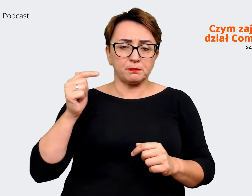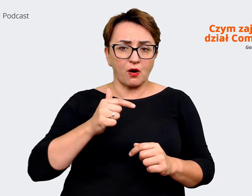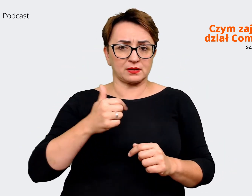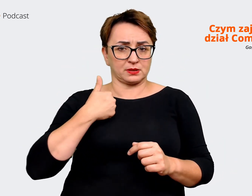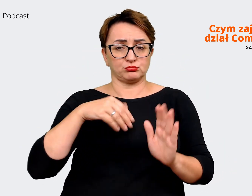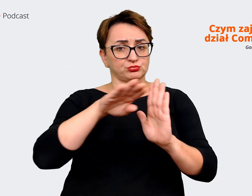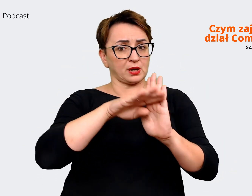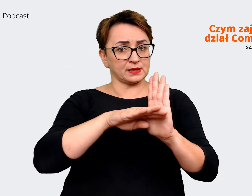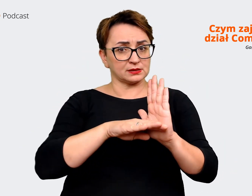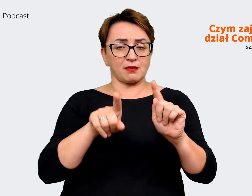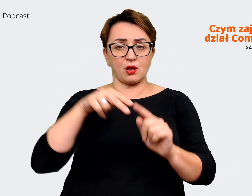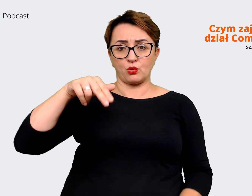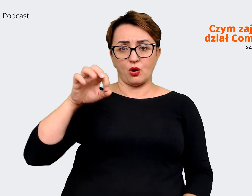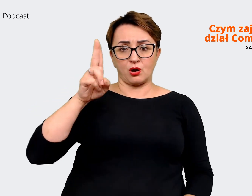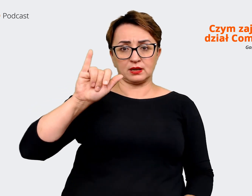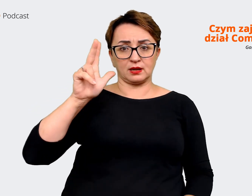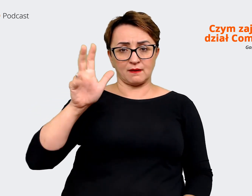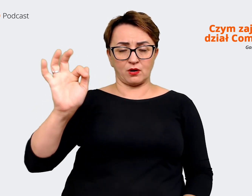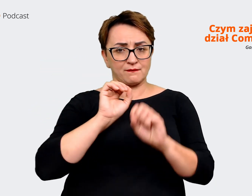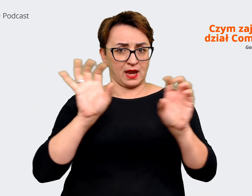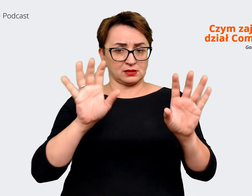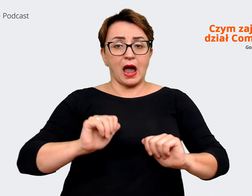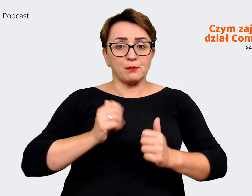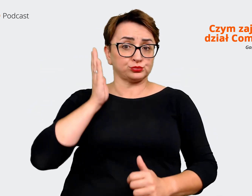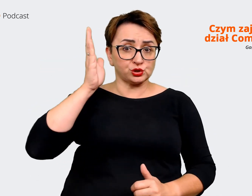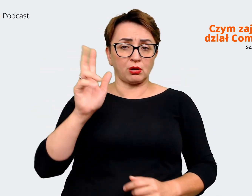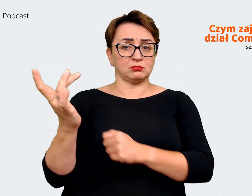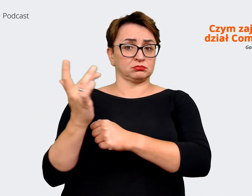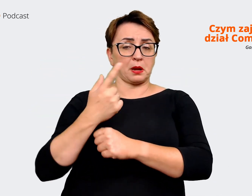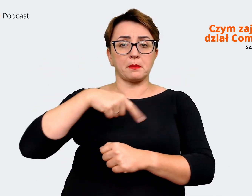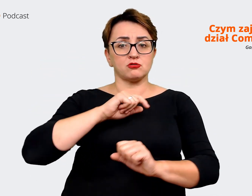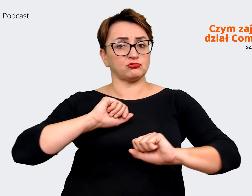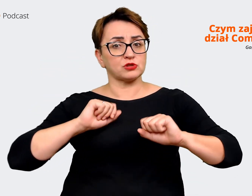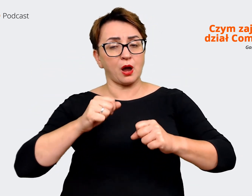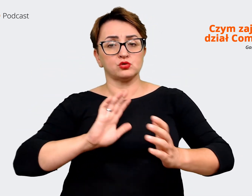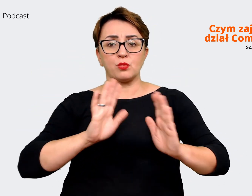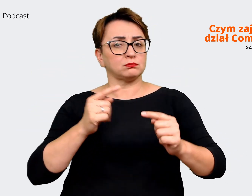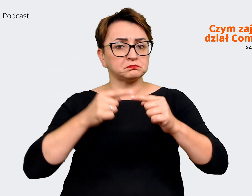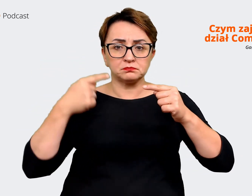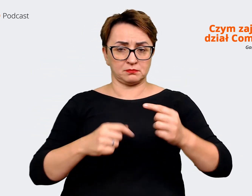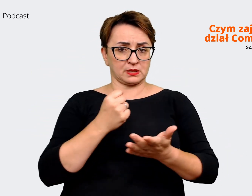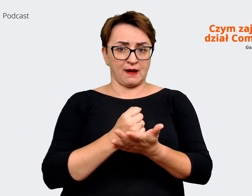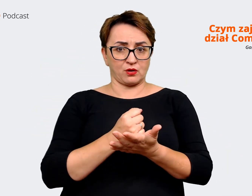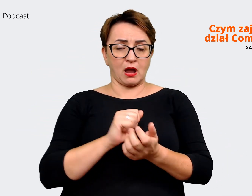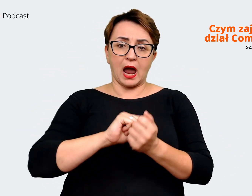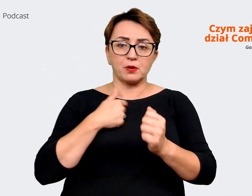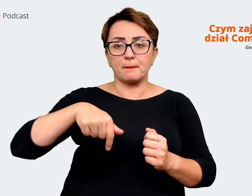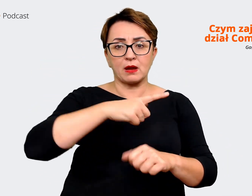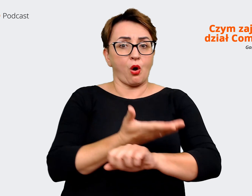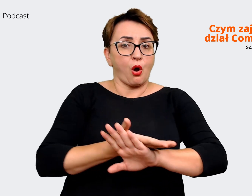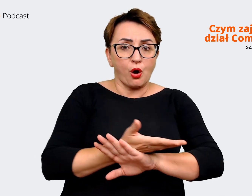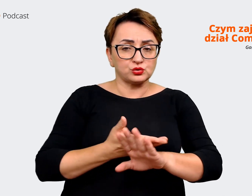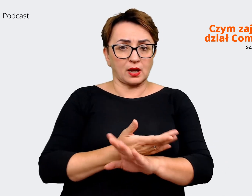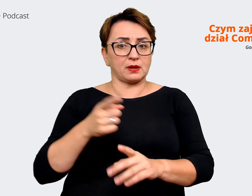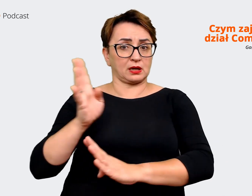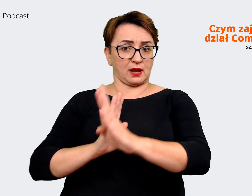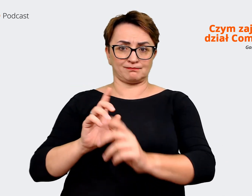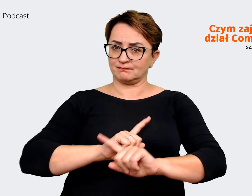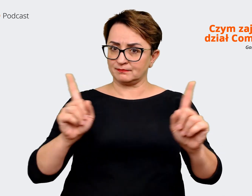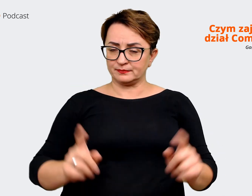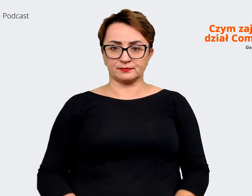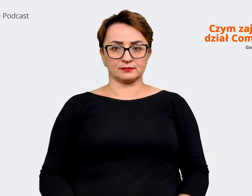technologicznymi UX-owymi, żeby przeprojektować ten wygląd strony, wygląd listingu, kafli produktowych w taki sposób,